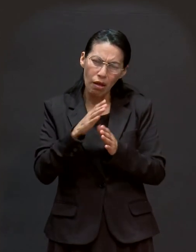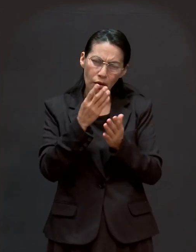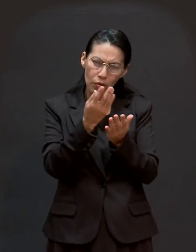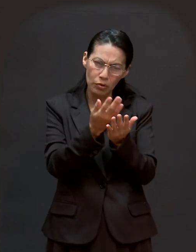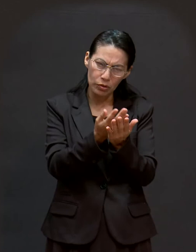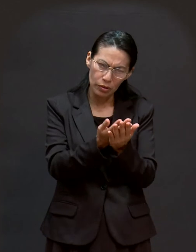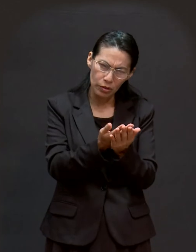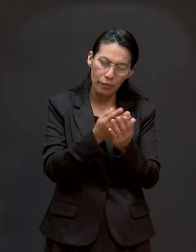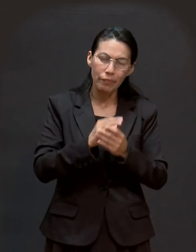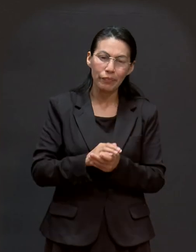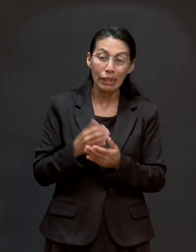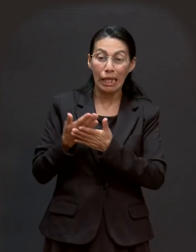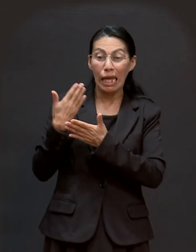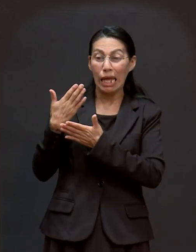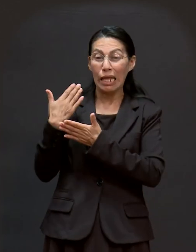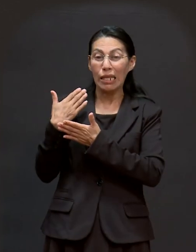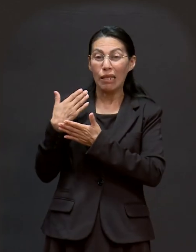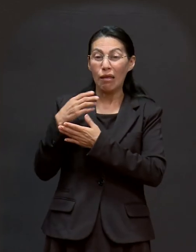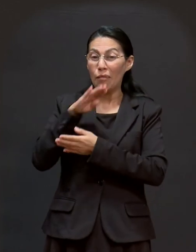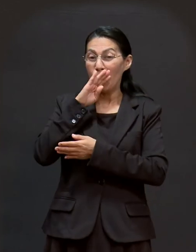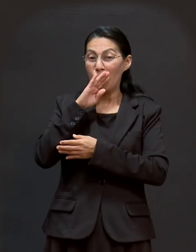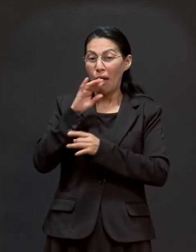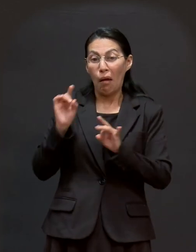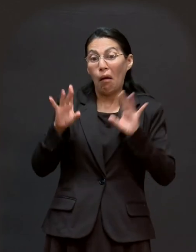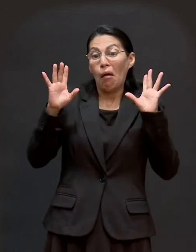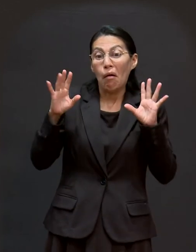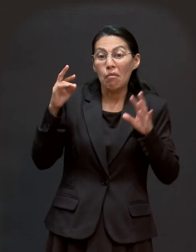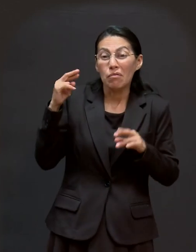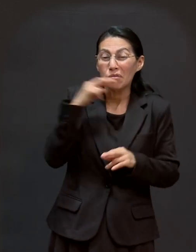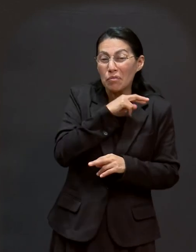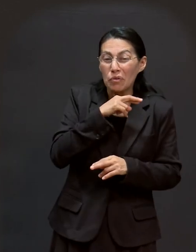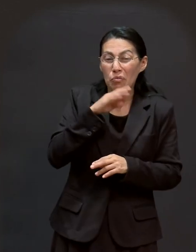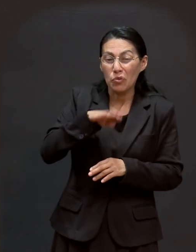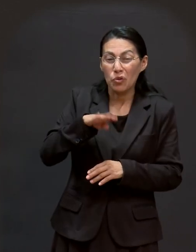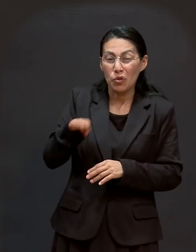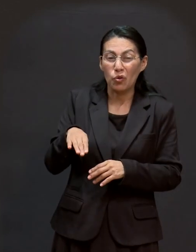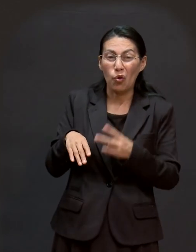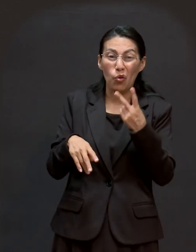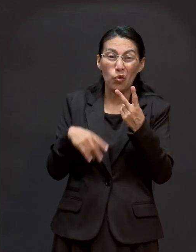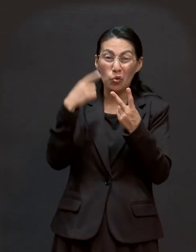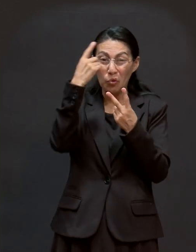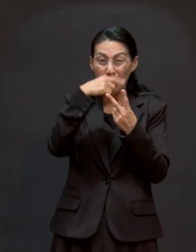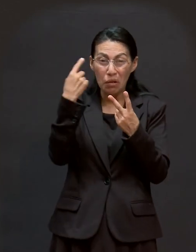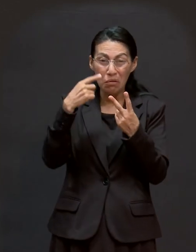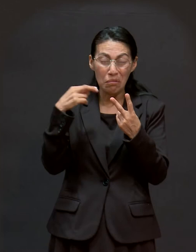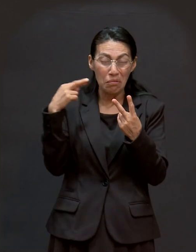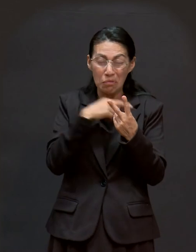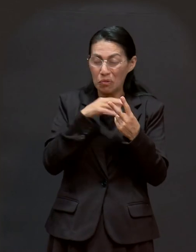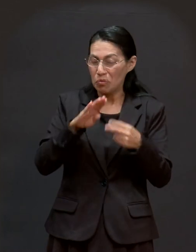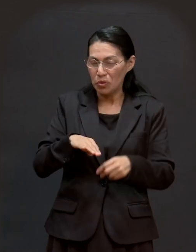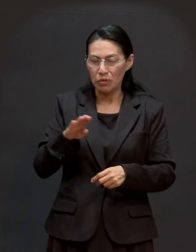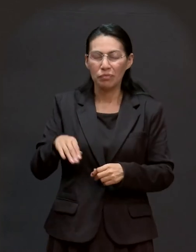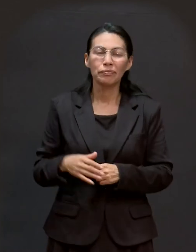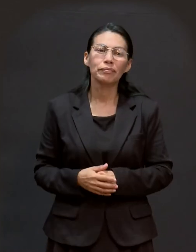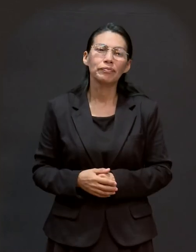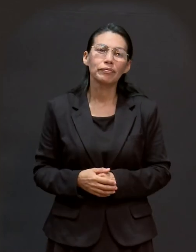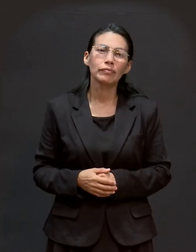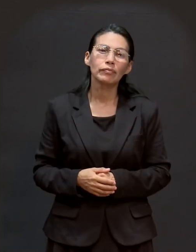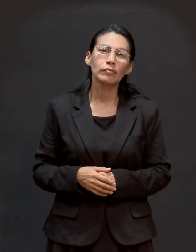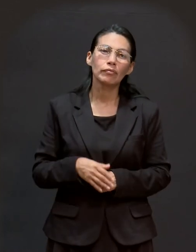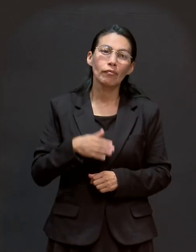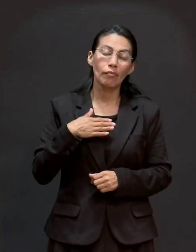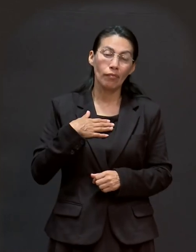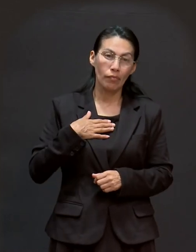se había acostado o sea nos acaban de decir que su mamá había muerto inesperadamente en cuestión de dos horas se murió mi suegra